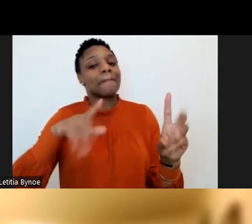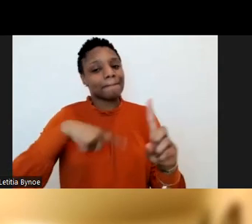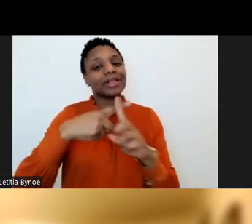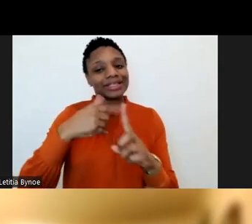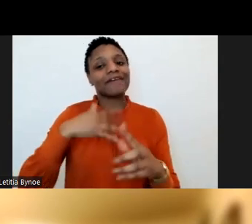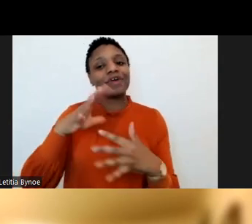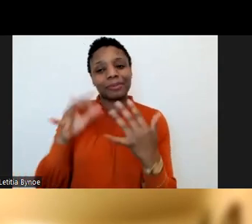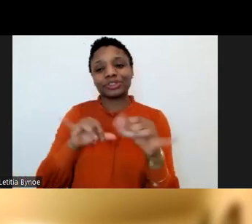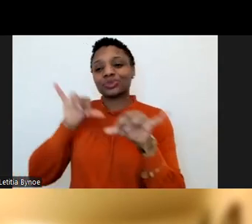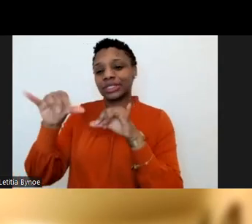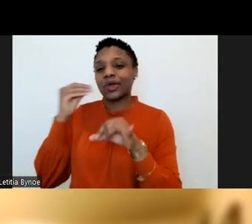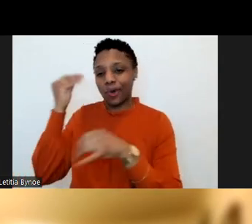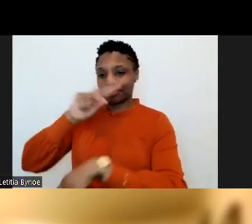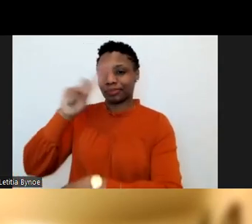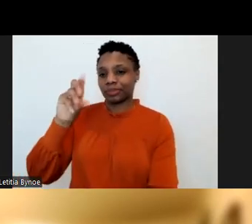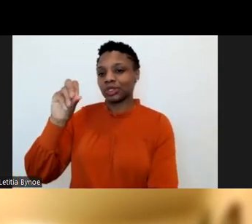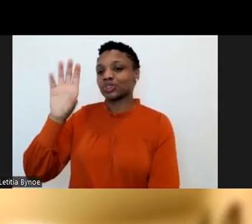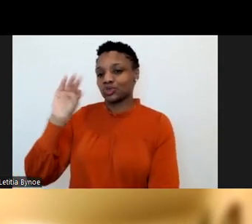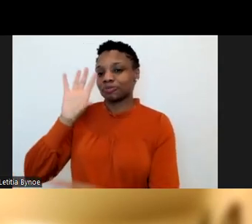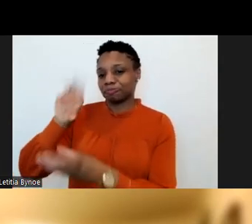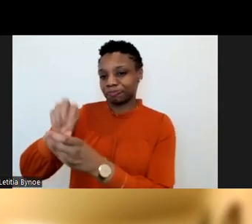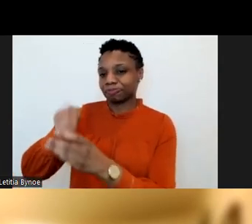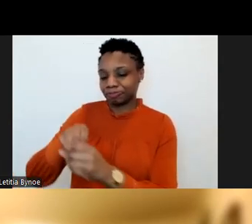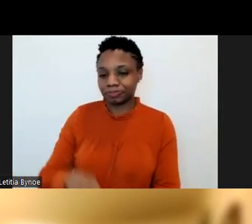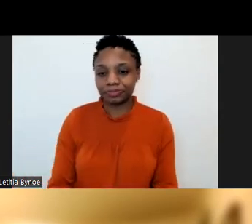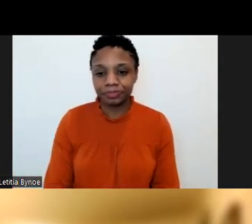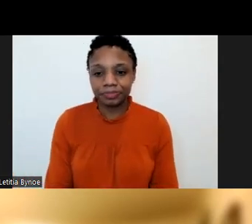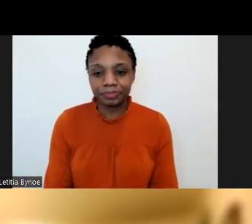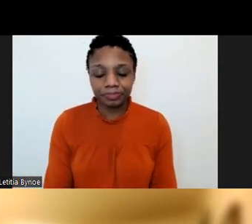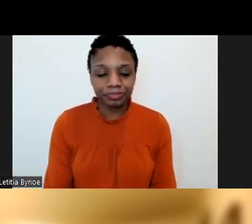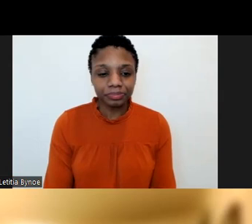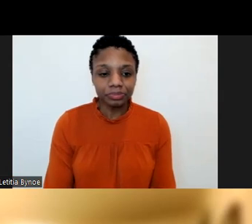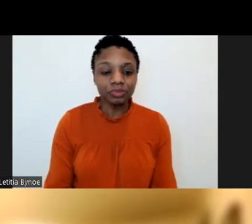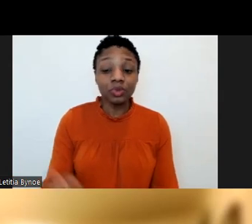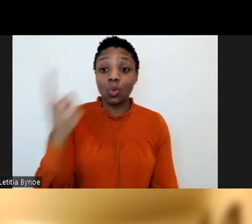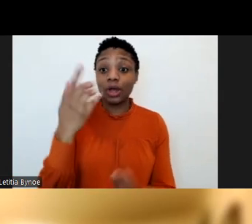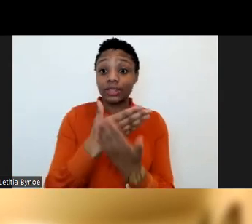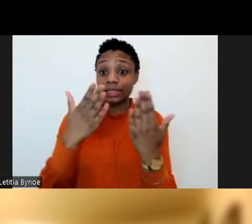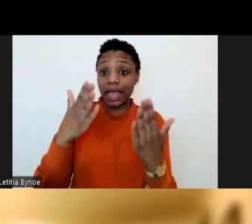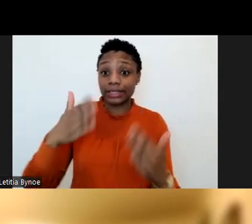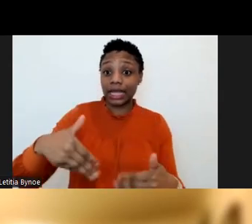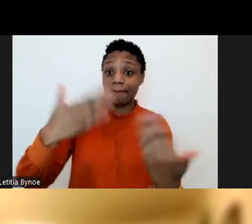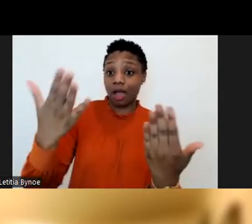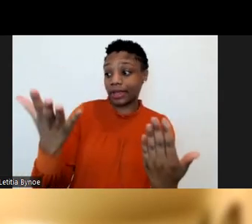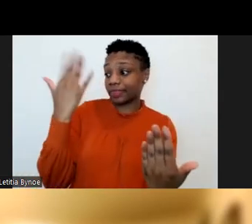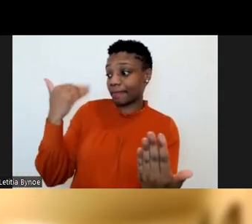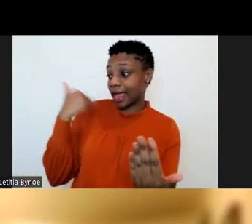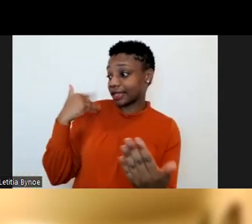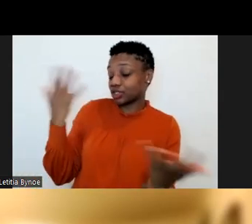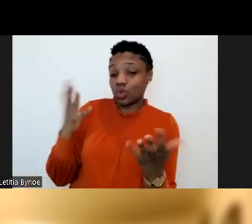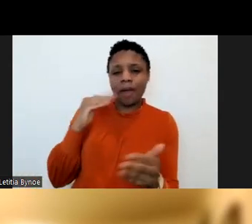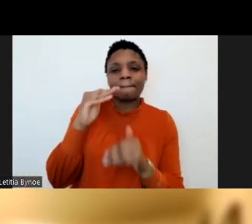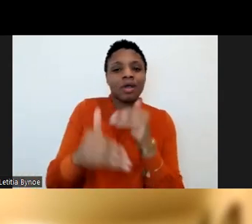eh el 12 en marzo y va a ser eh híbrida en persona en winsburg